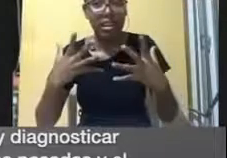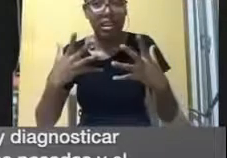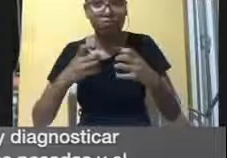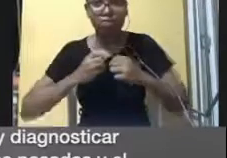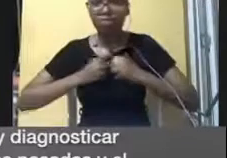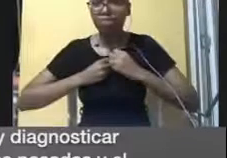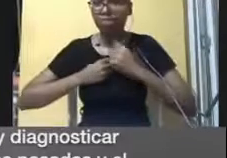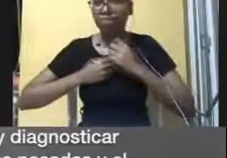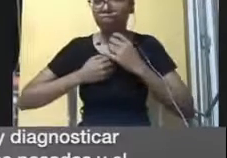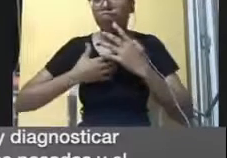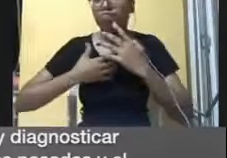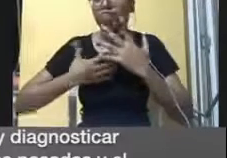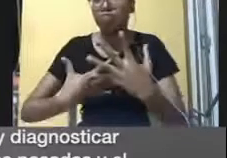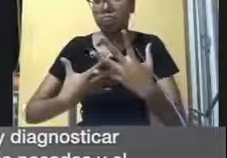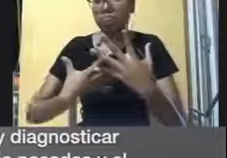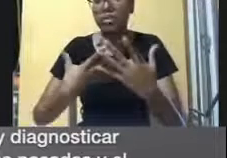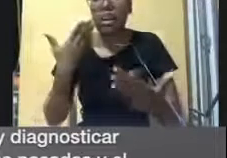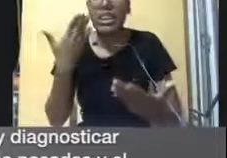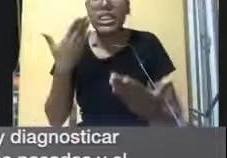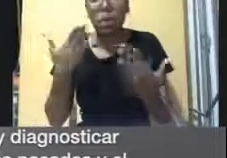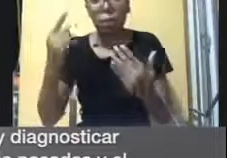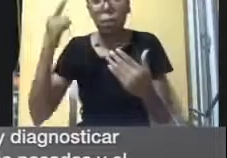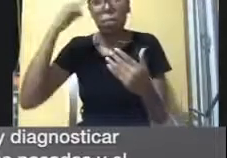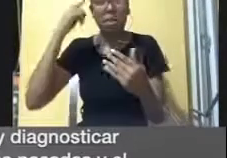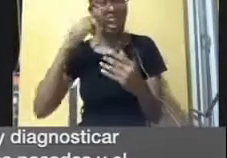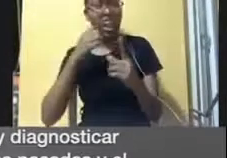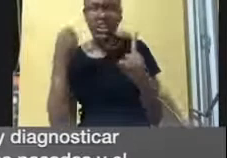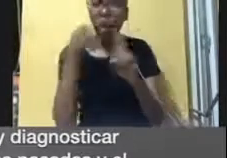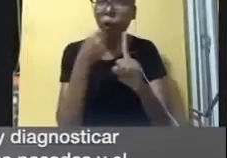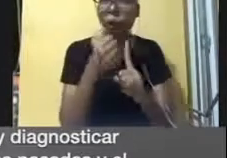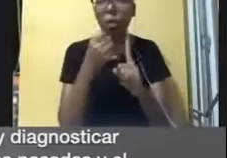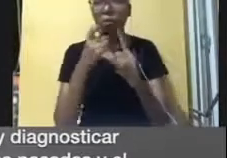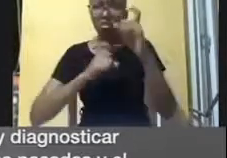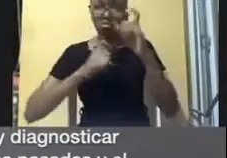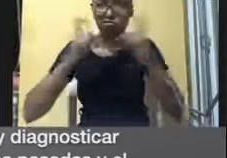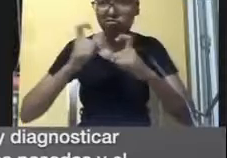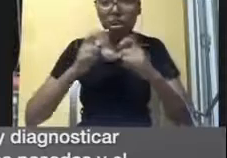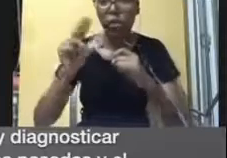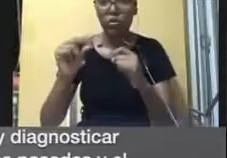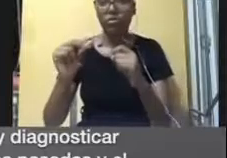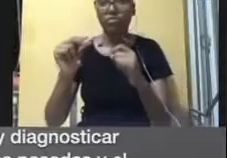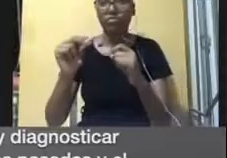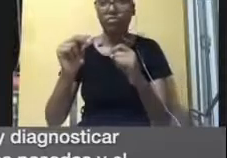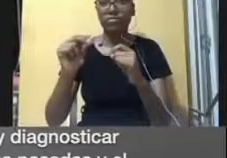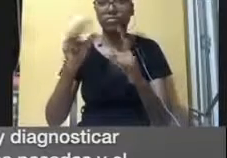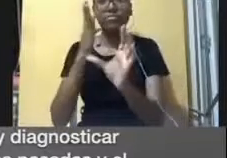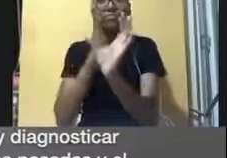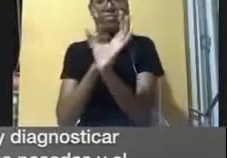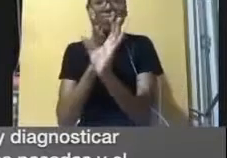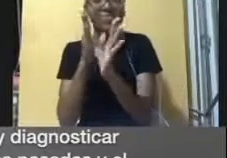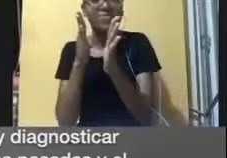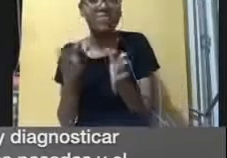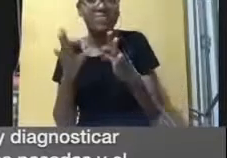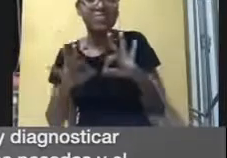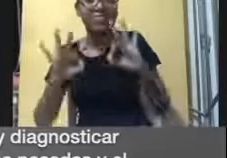psicólogo, aunque no sepa lengua de señas, tiene que conocer algunos puntos de la lengua de señas para